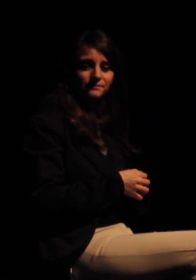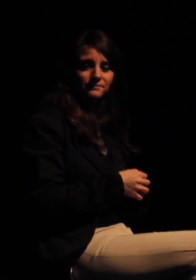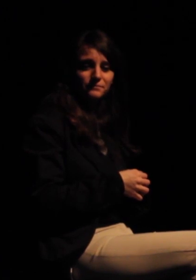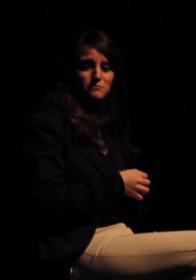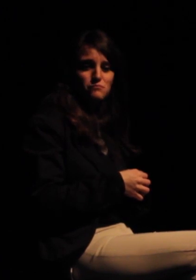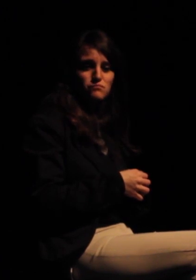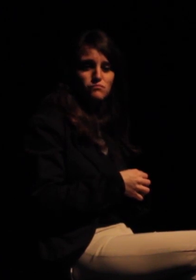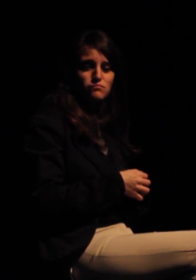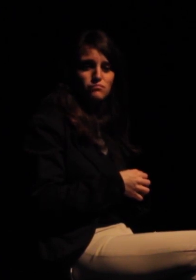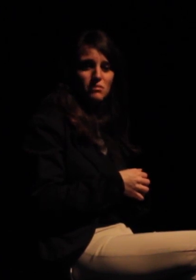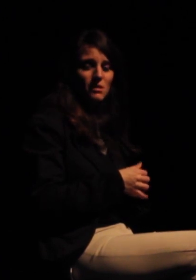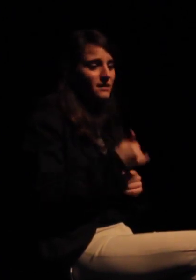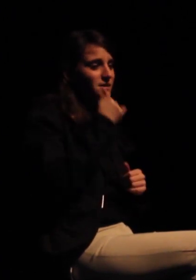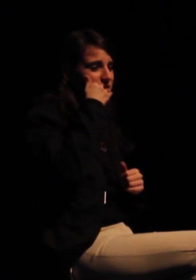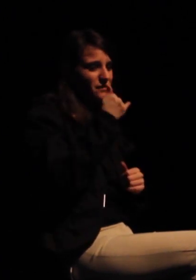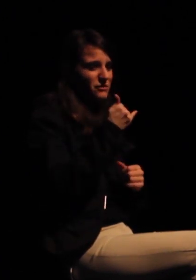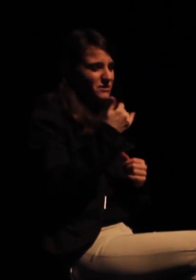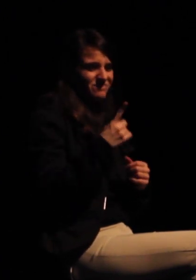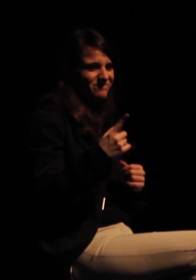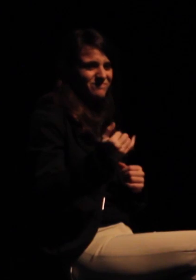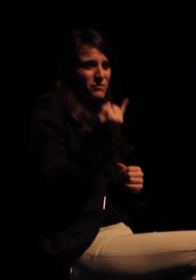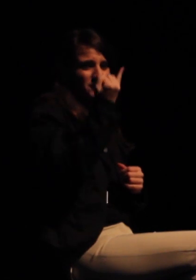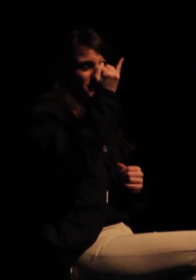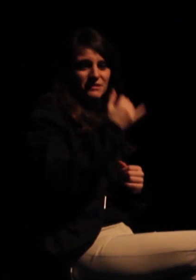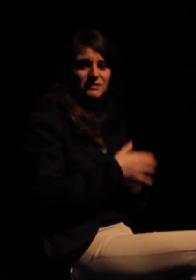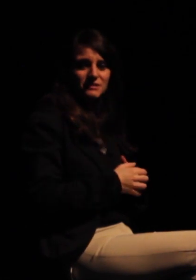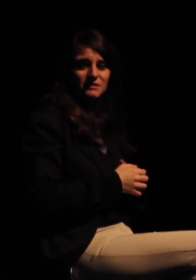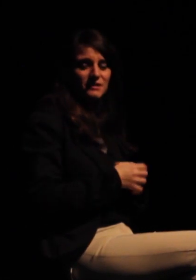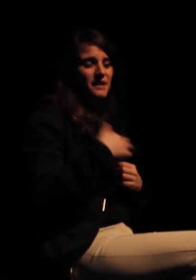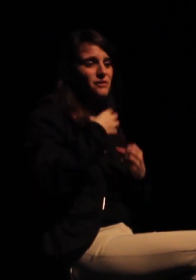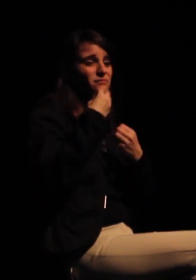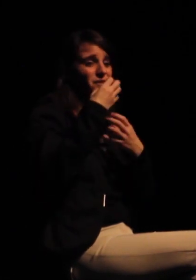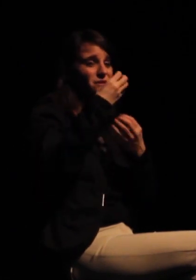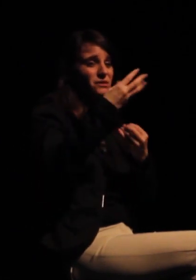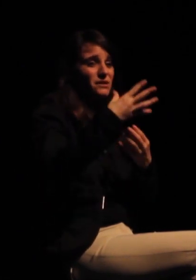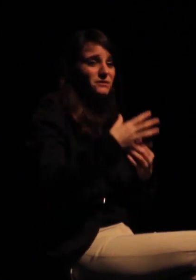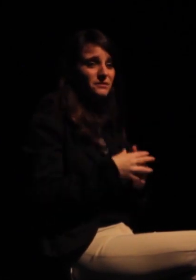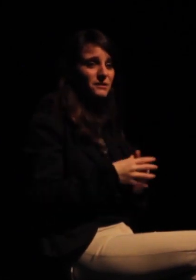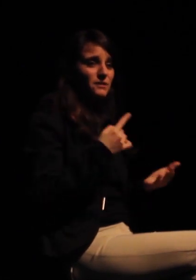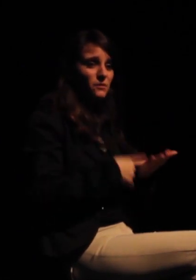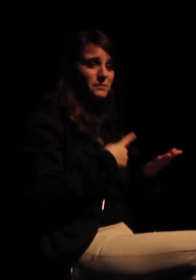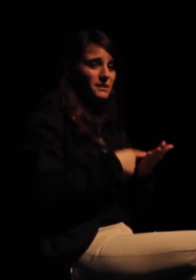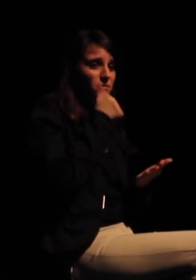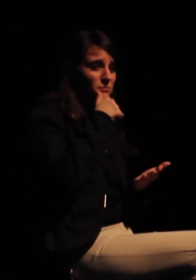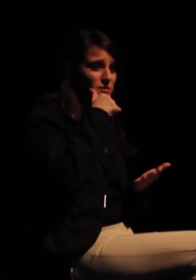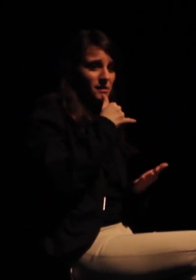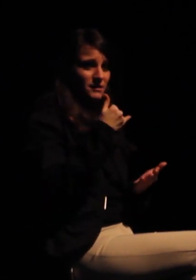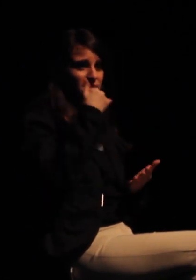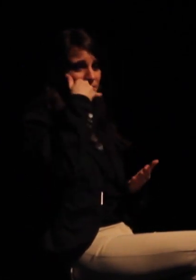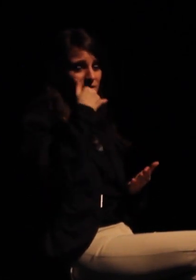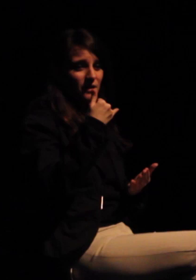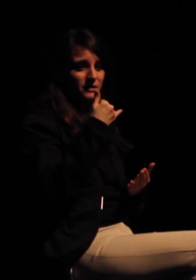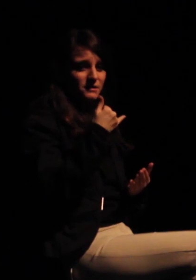Não, o telefone, para mim, primeiro, eu nunca tive. Agora, como eu viajo muito, eu combinei com a minha mulher de ter